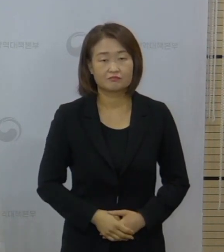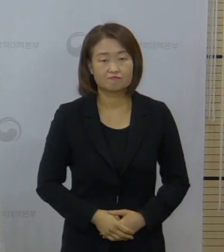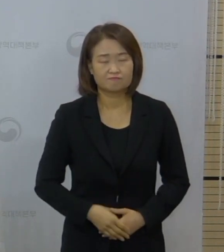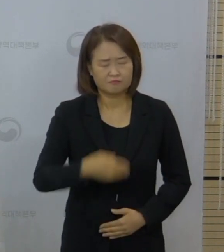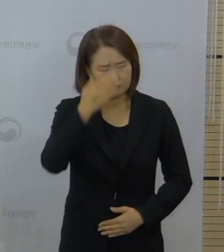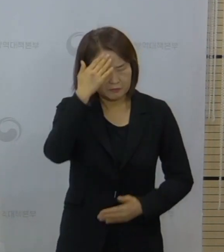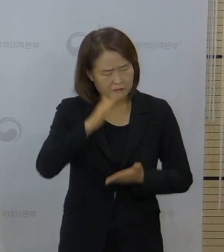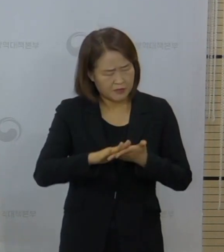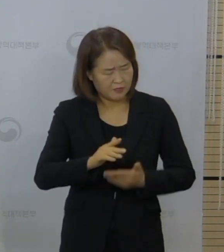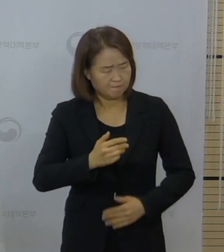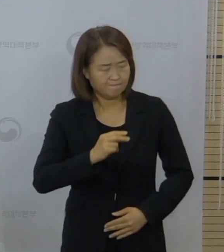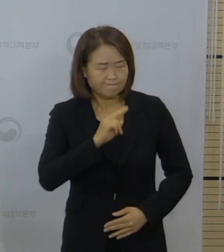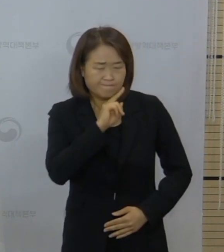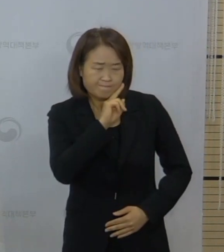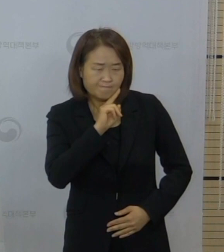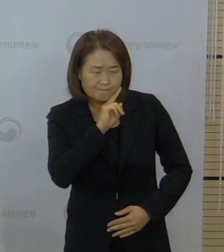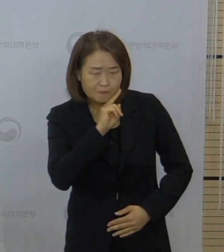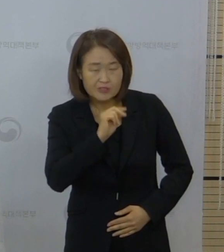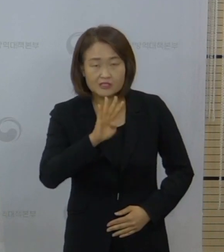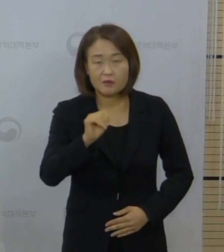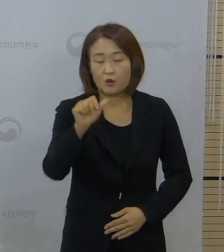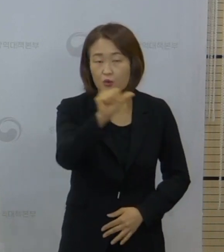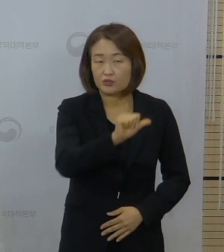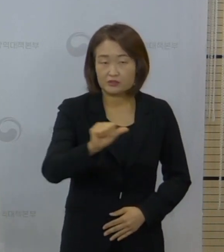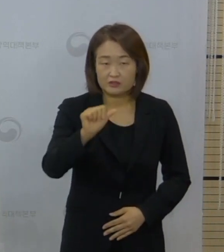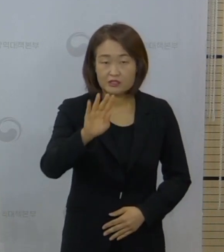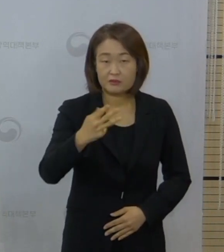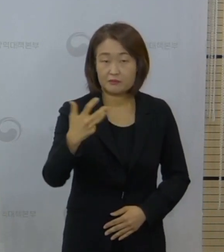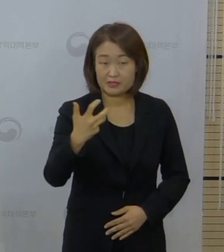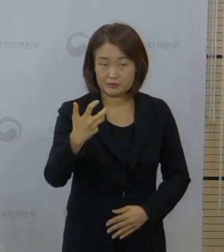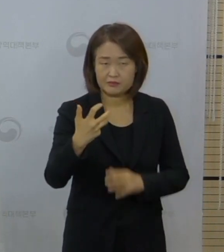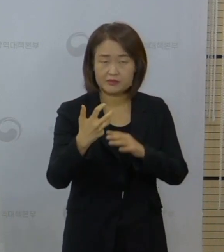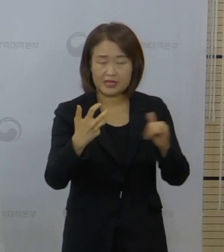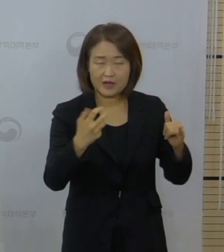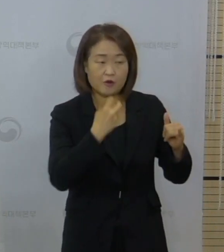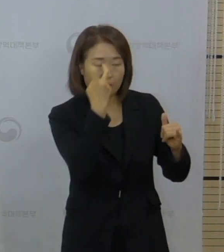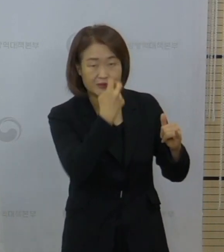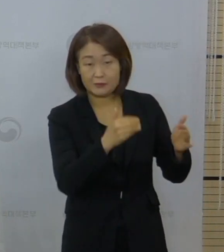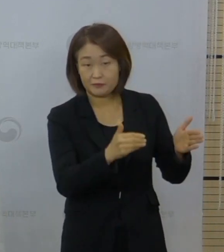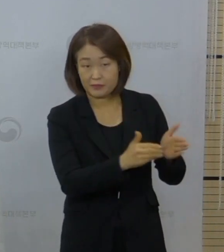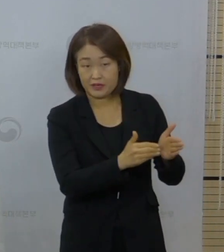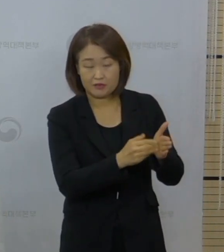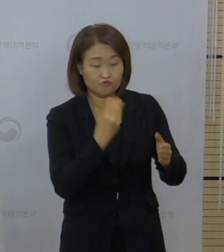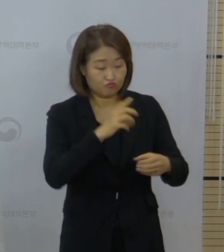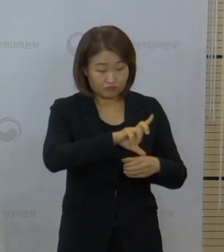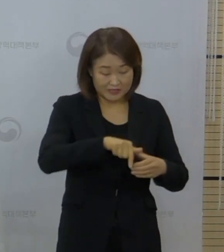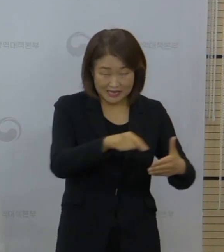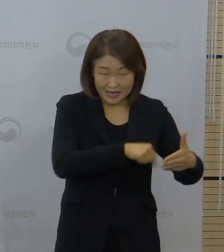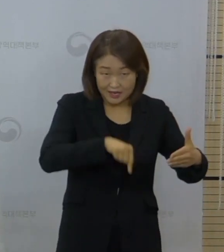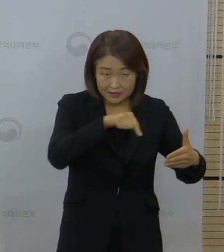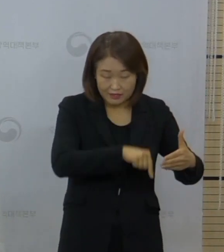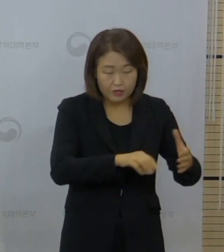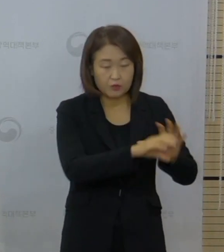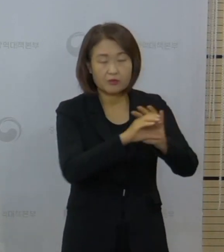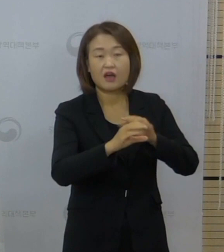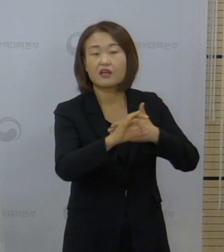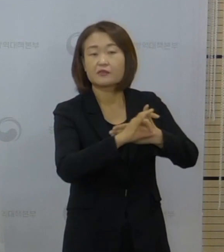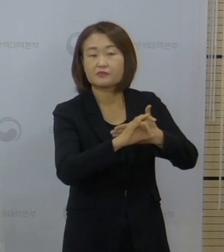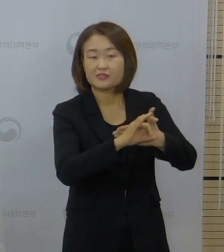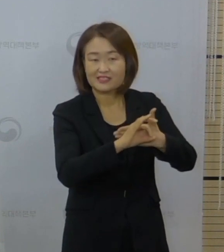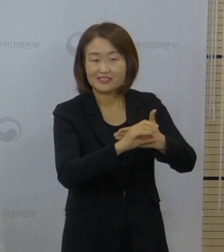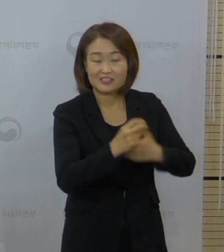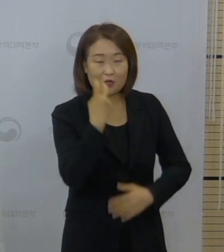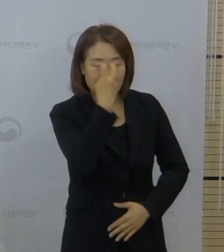의심신고 검사자 수는 4만 5,480명이고 수도권 임시선별검사소의 검사